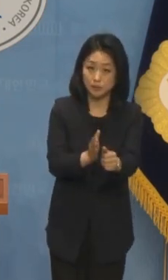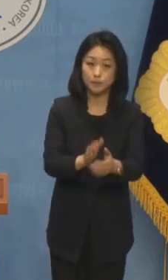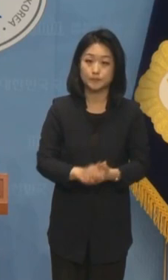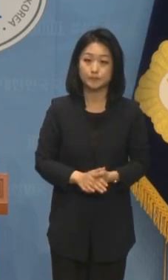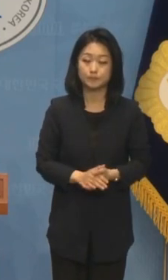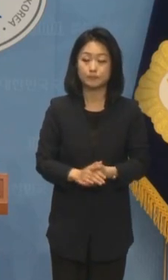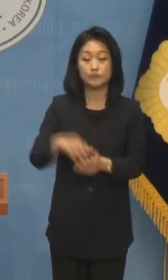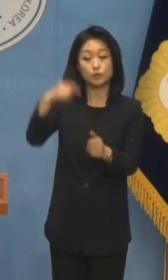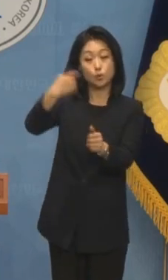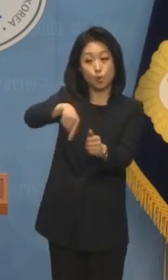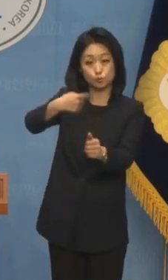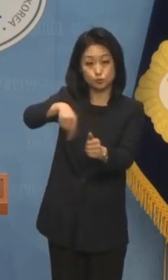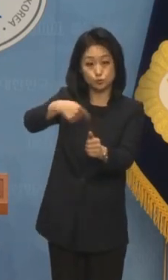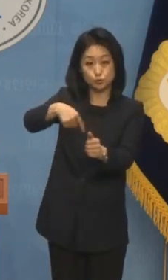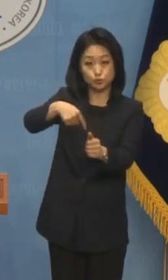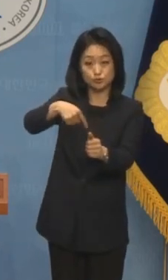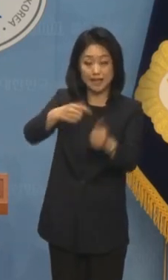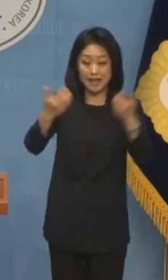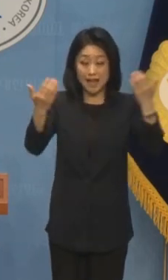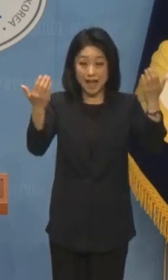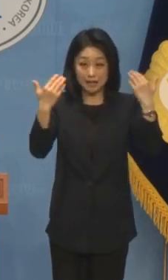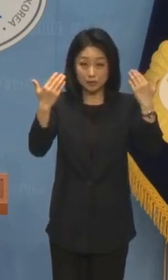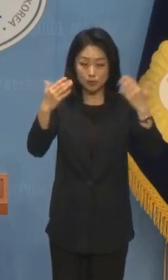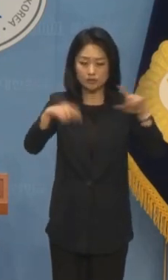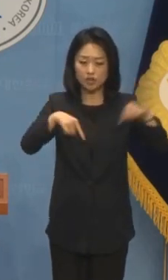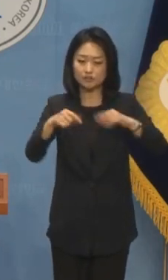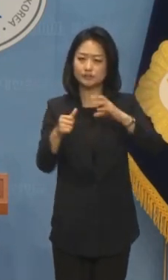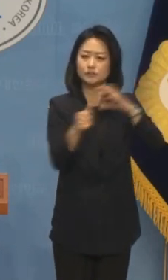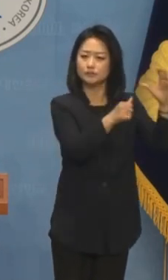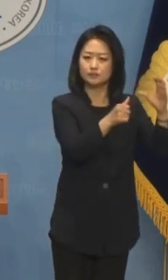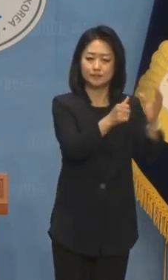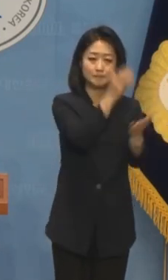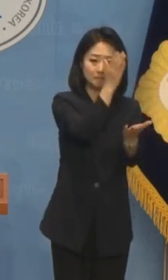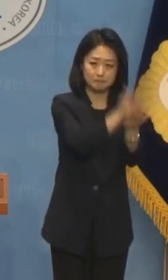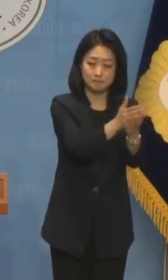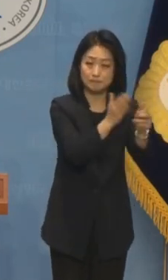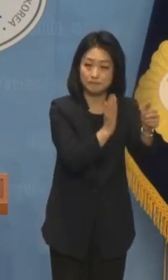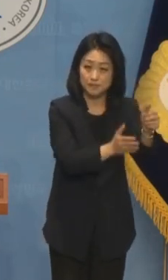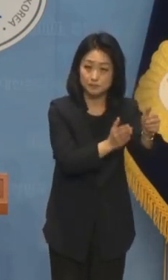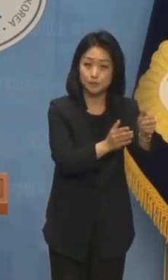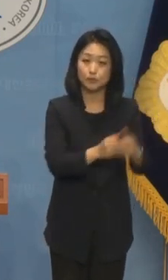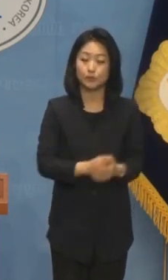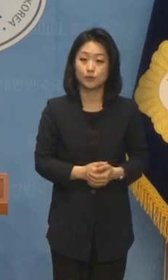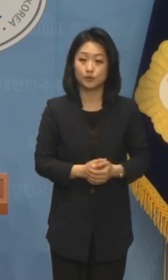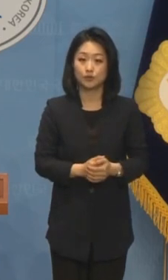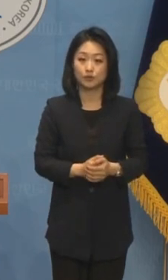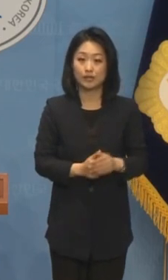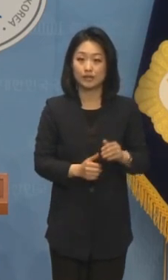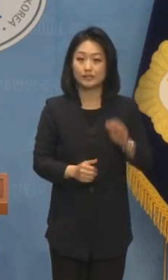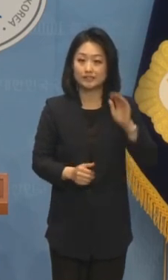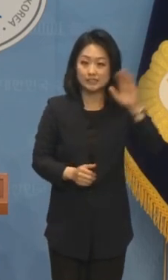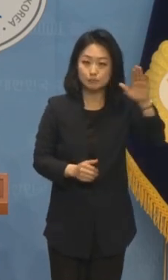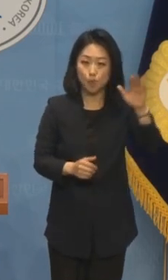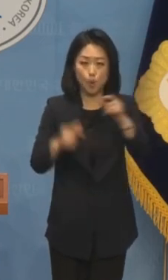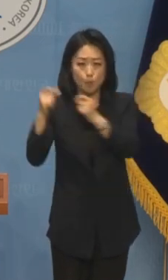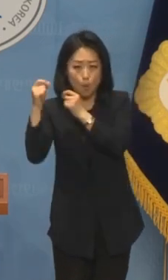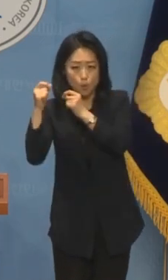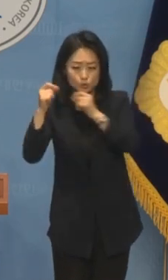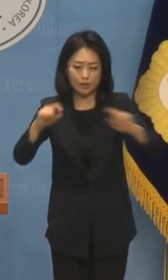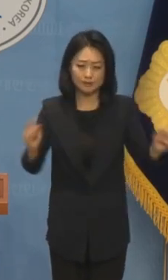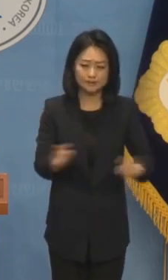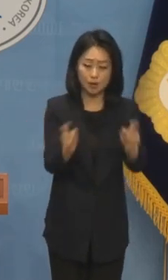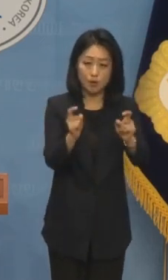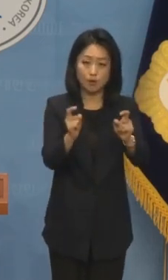이상 학교를 정치적 싸움의 장으로 만들지 마십시오. 진보와 보수의 이념 싸움으로